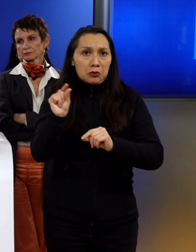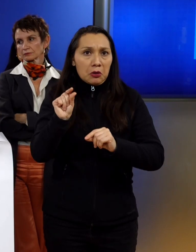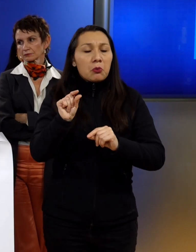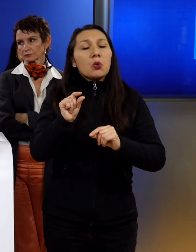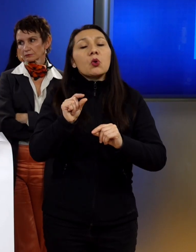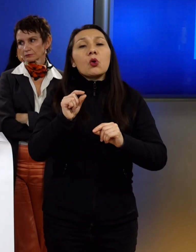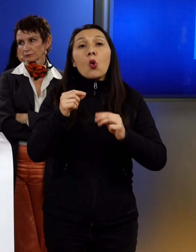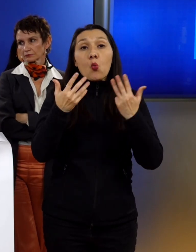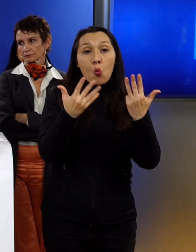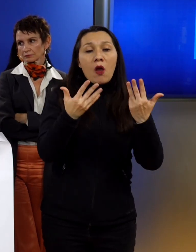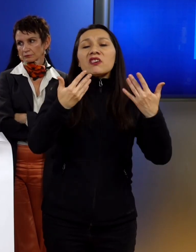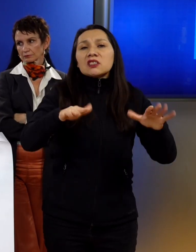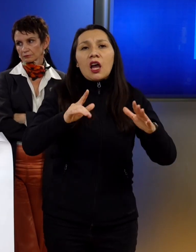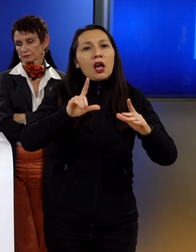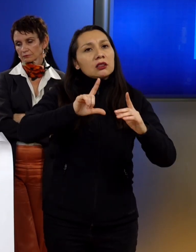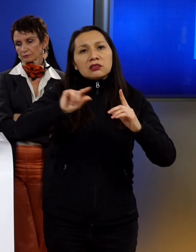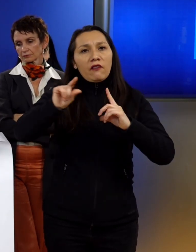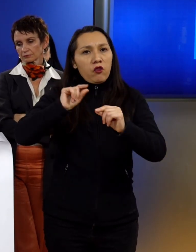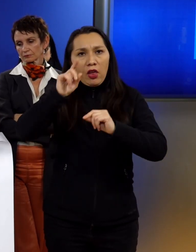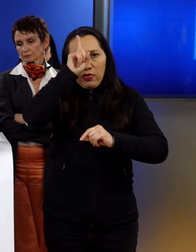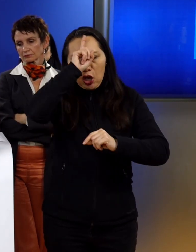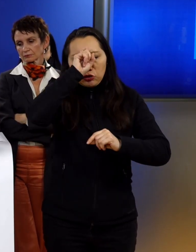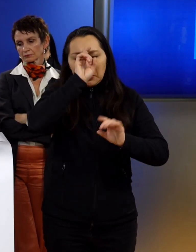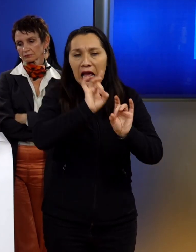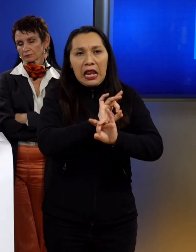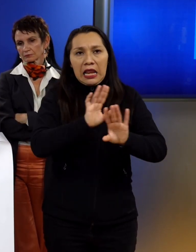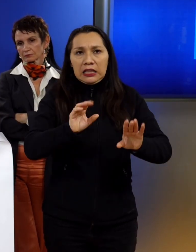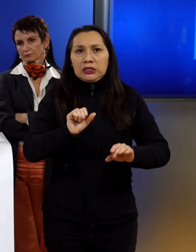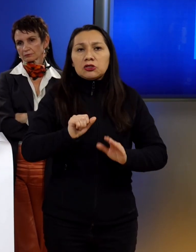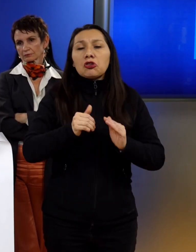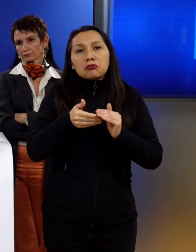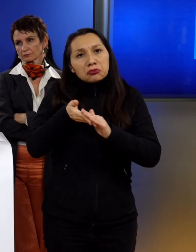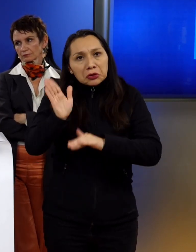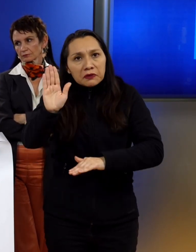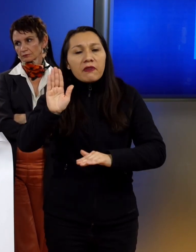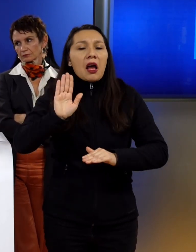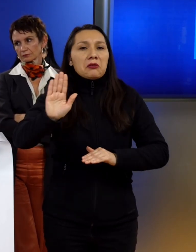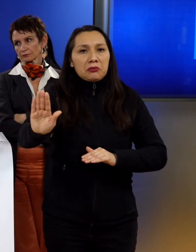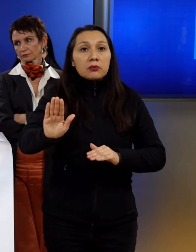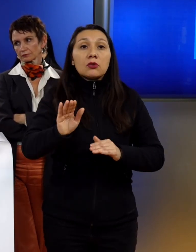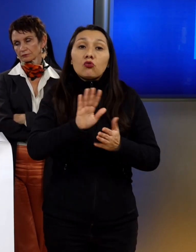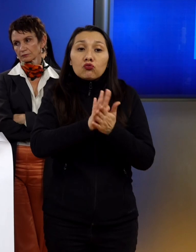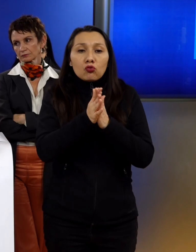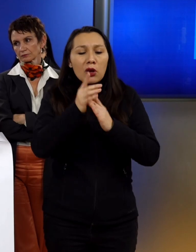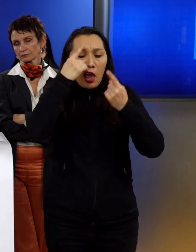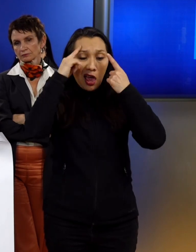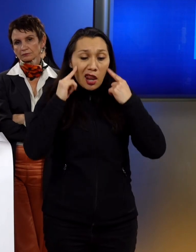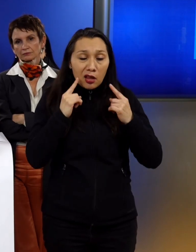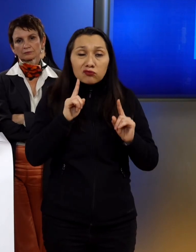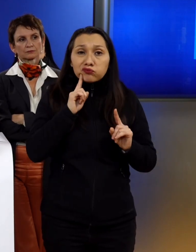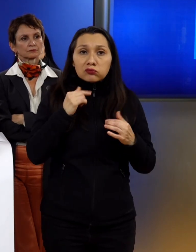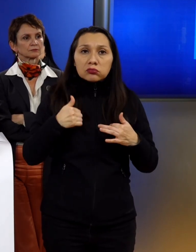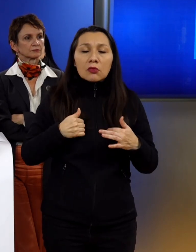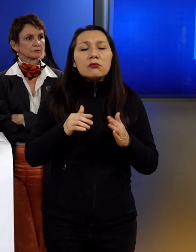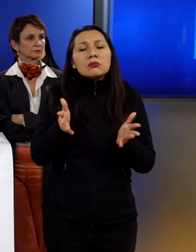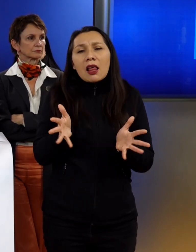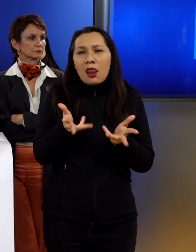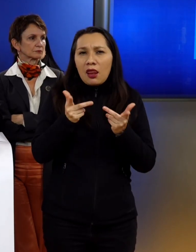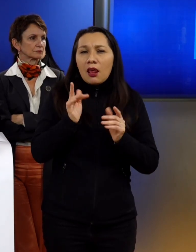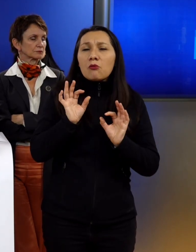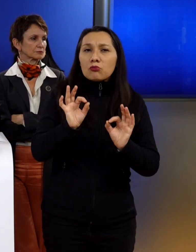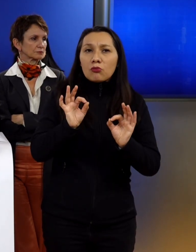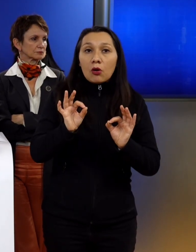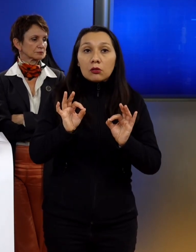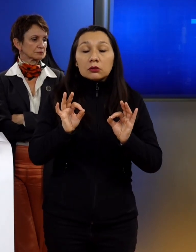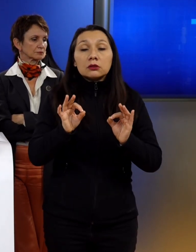minutos 9 de los 12 ya habían sido dados de alta, todos por supuesto tienen lesiones, por la información que yo manejo son lesiones de carácter leve